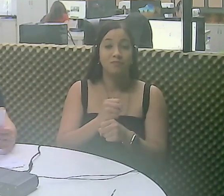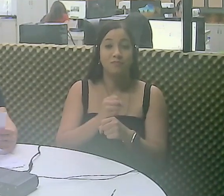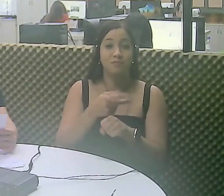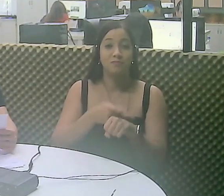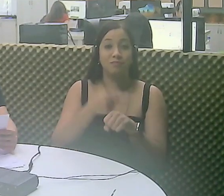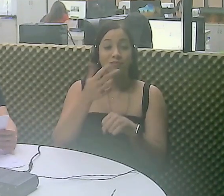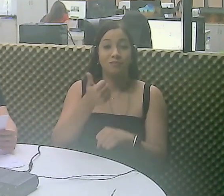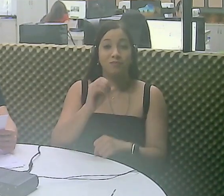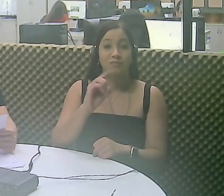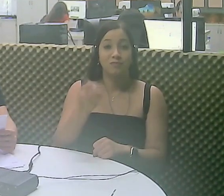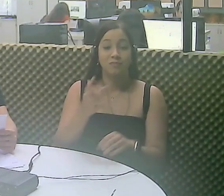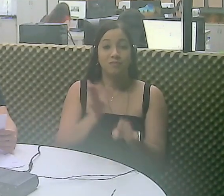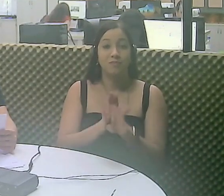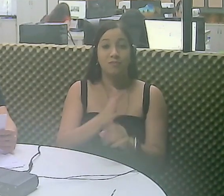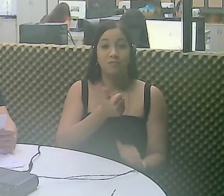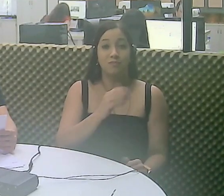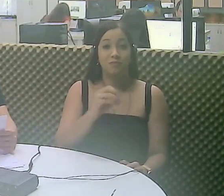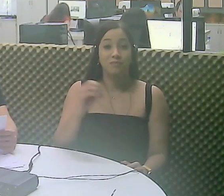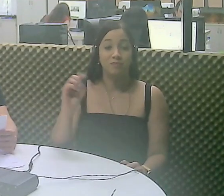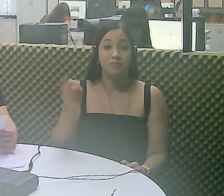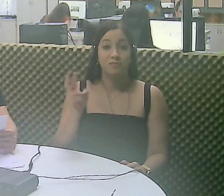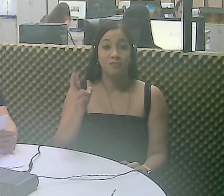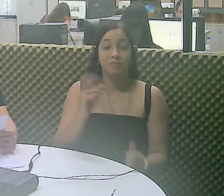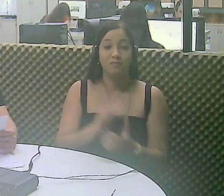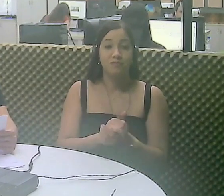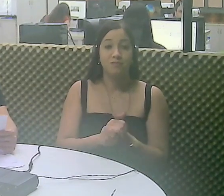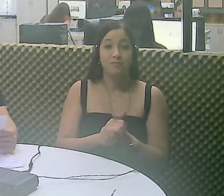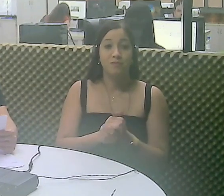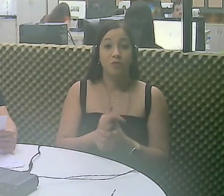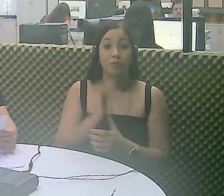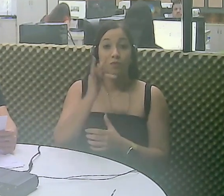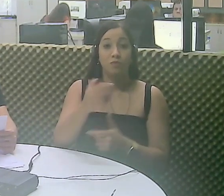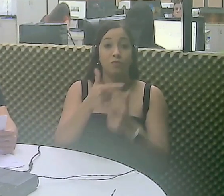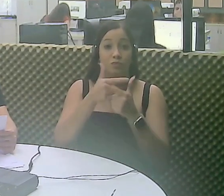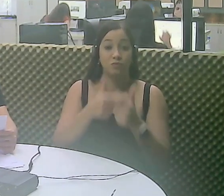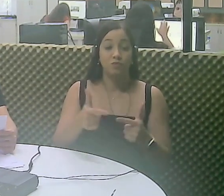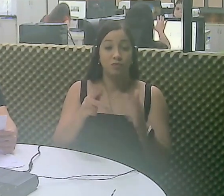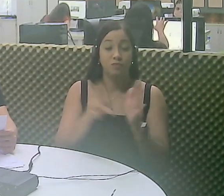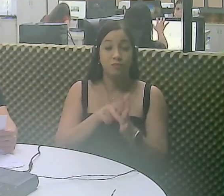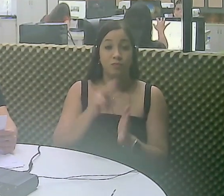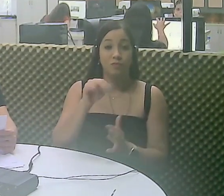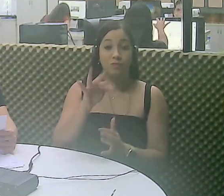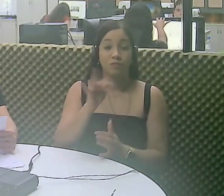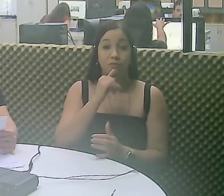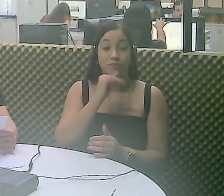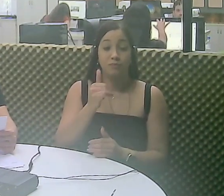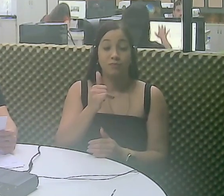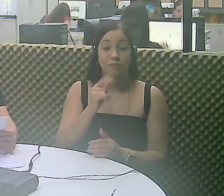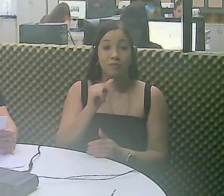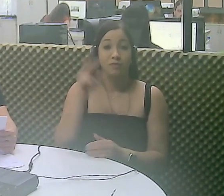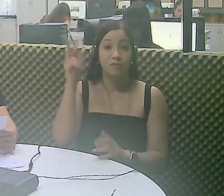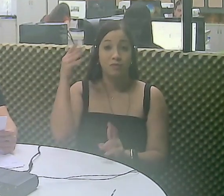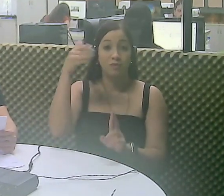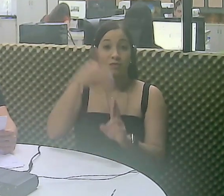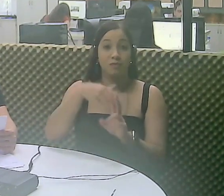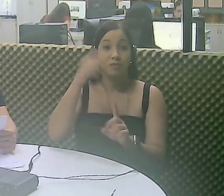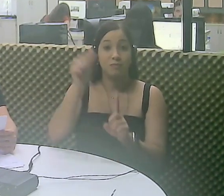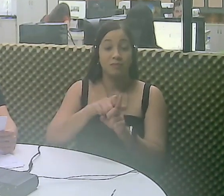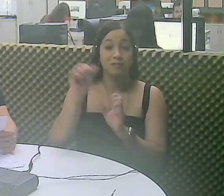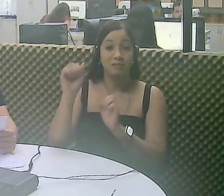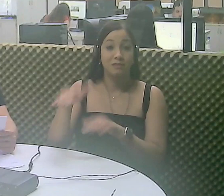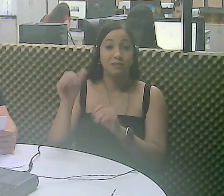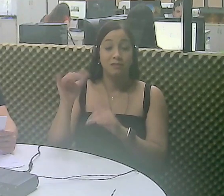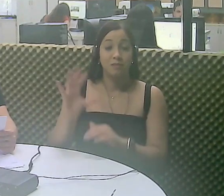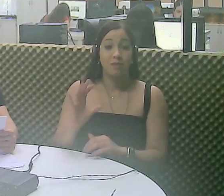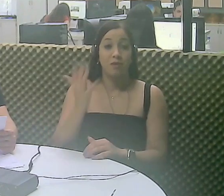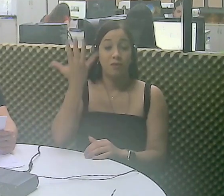entre R$ 10 mil e R$ 100 mil. O próximo sorteio de tomadores de nota fiscal eletrônica, referente ao mês de setembro,